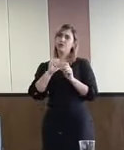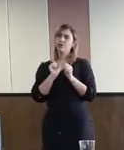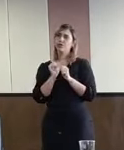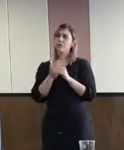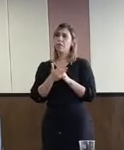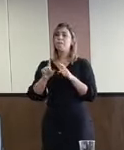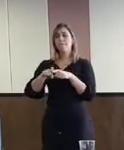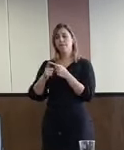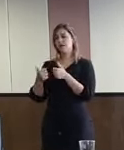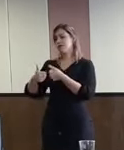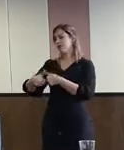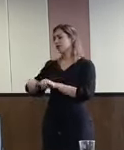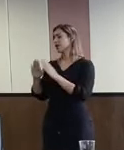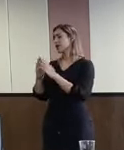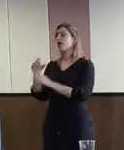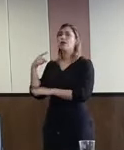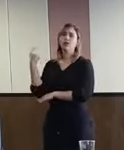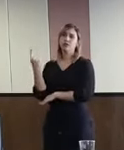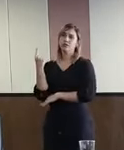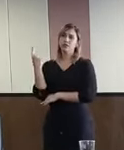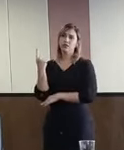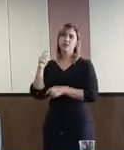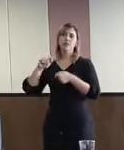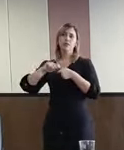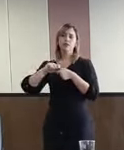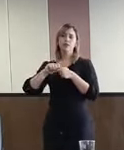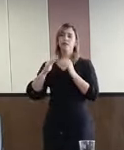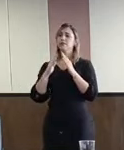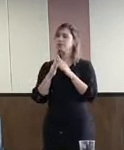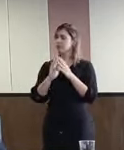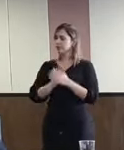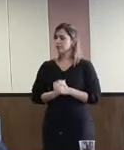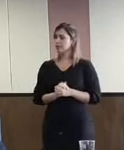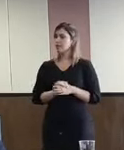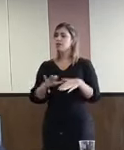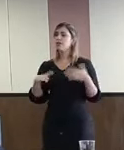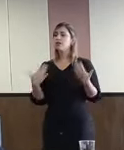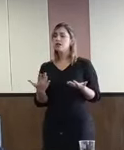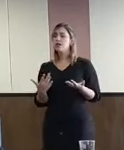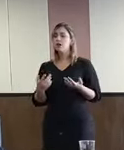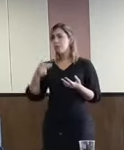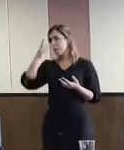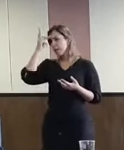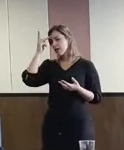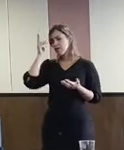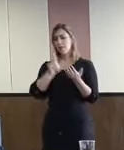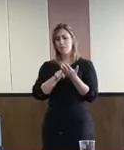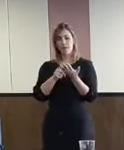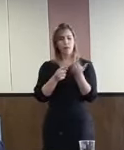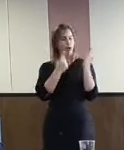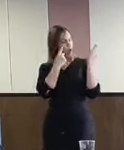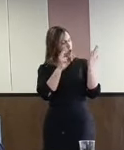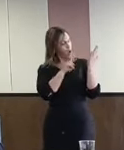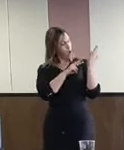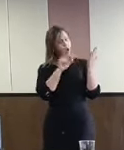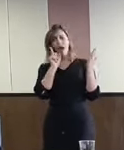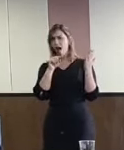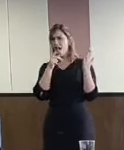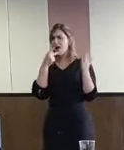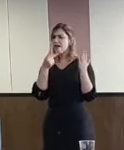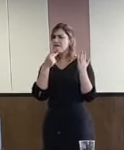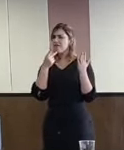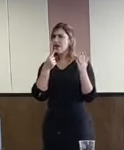em casa, vai continuar em isolamento, fazendo a quarentena recomendada. Então, o fato de receber o diagnóstico positivo não é